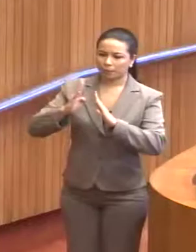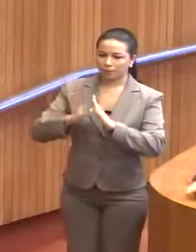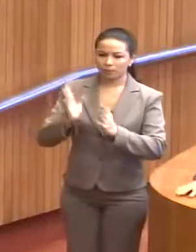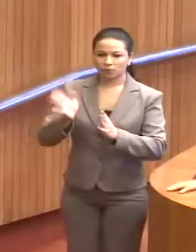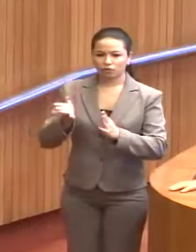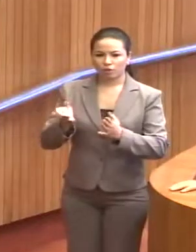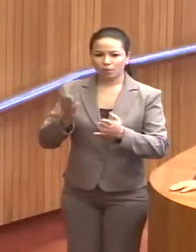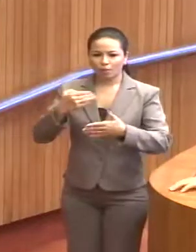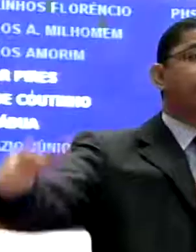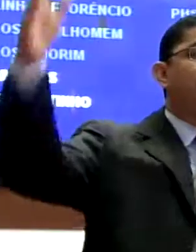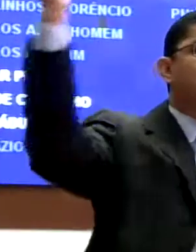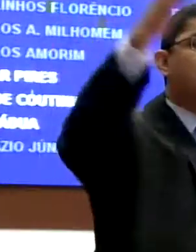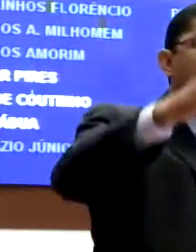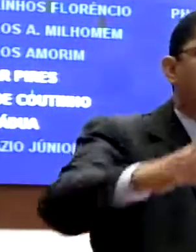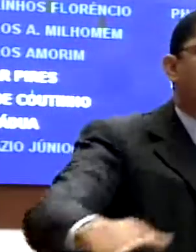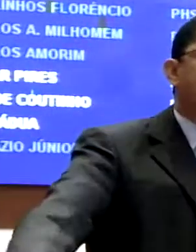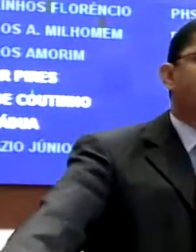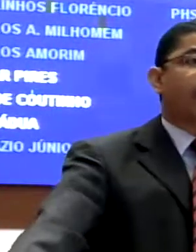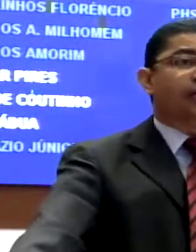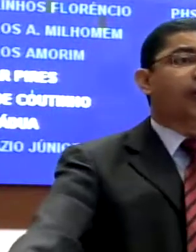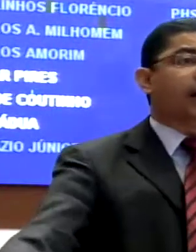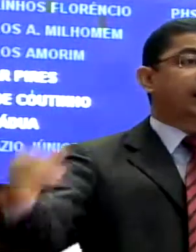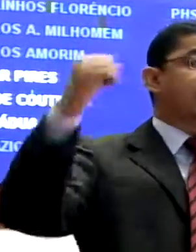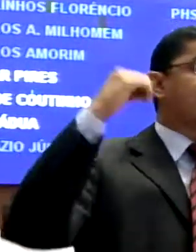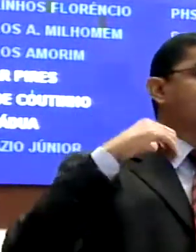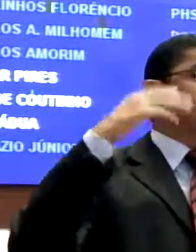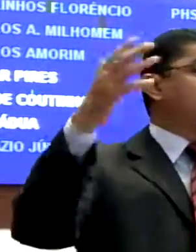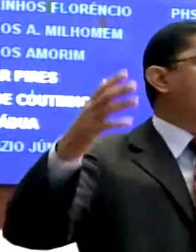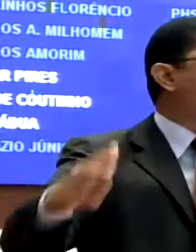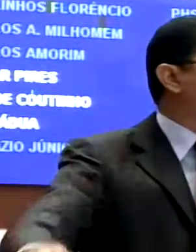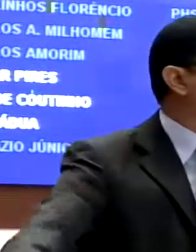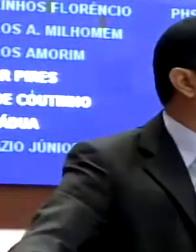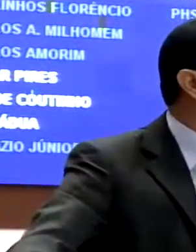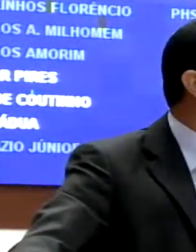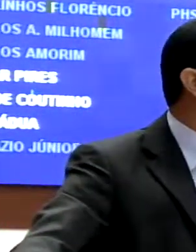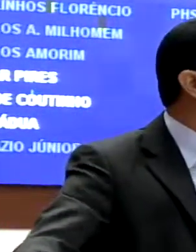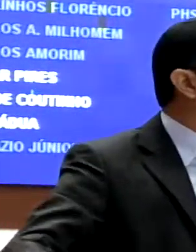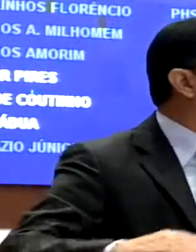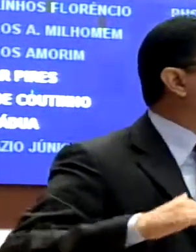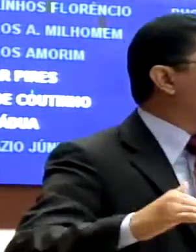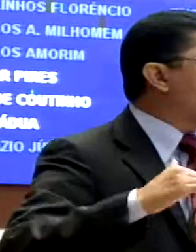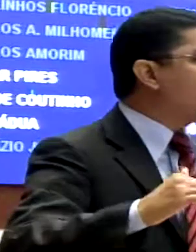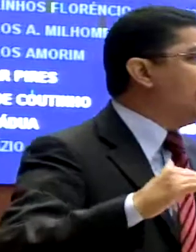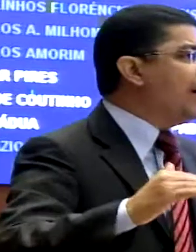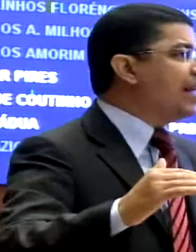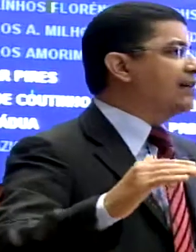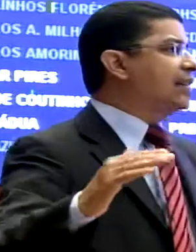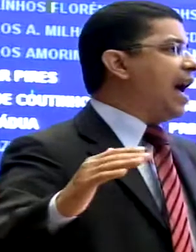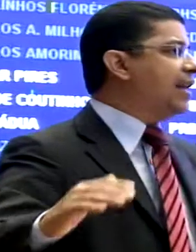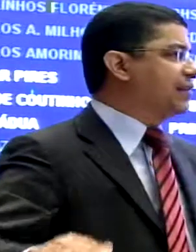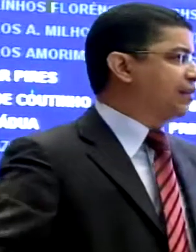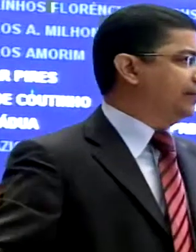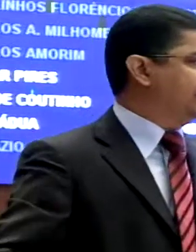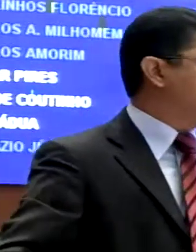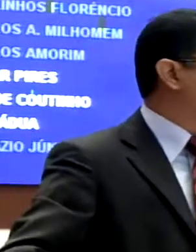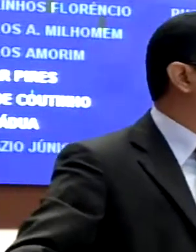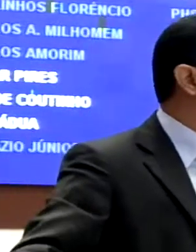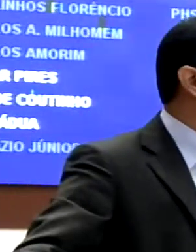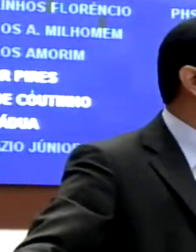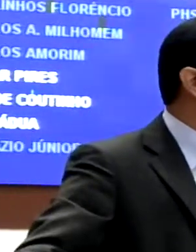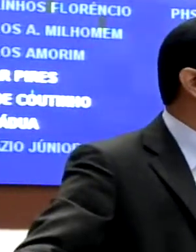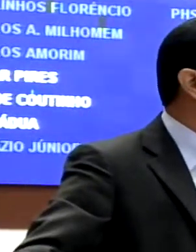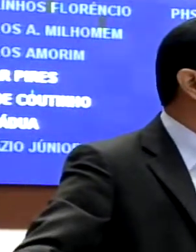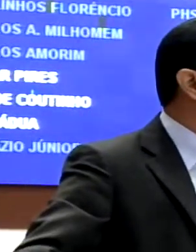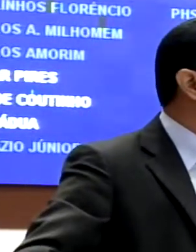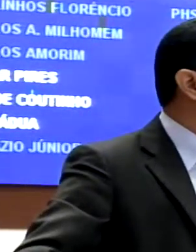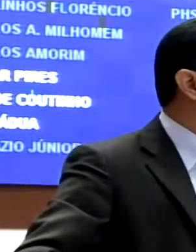se esconderam, invadiram a cozinha do restaurante tentando buscar proteção. Esse era o clima da cidade.